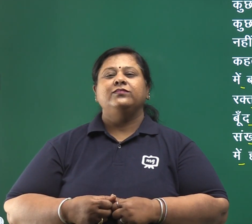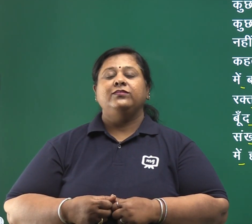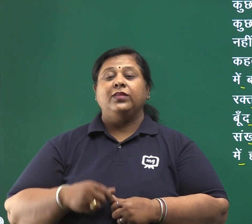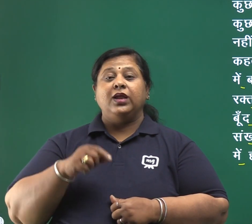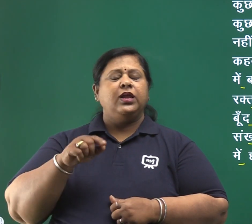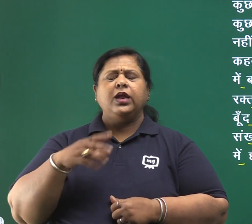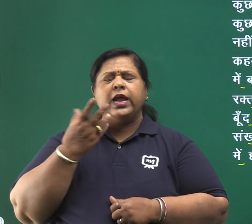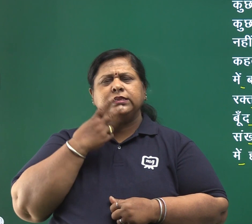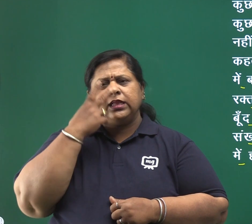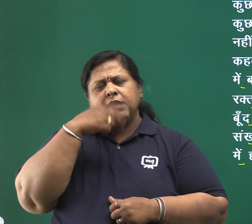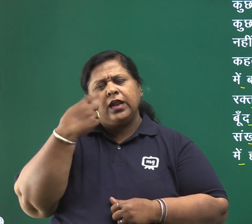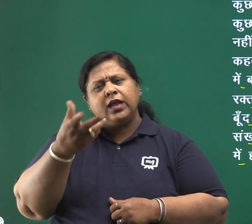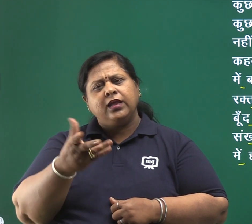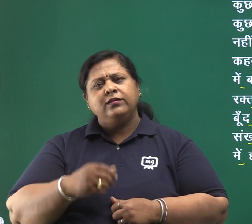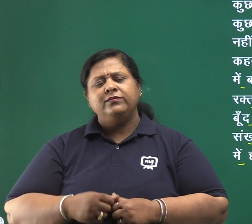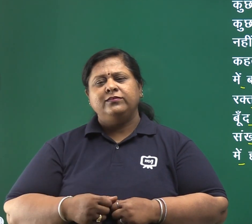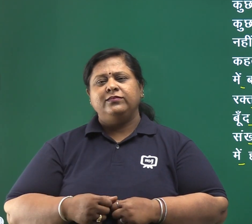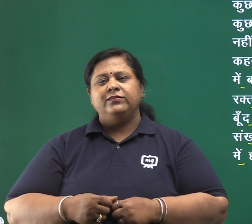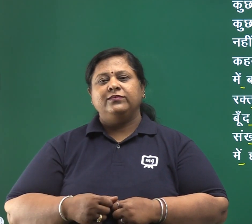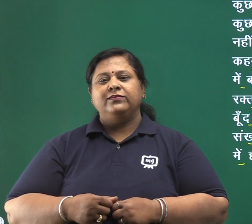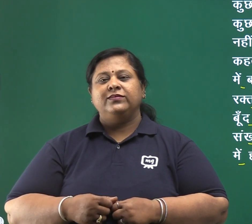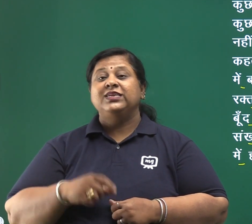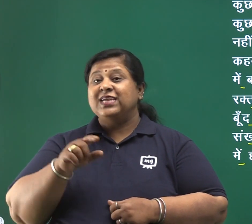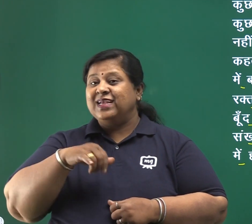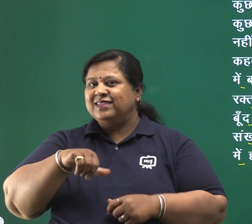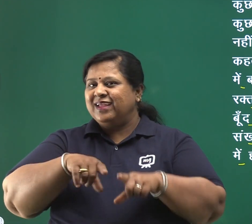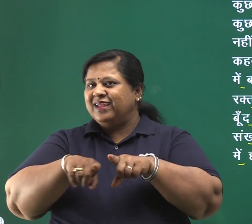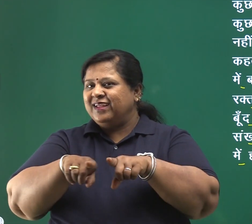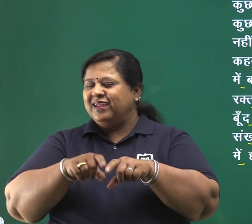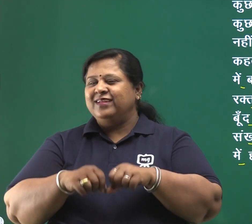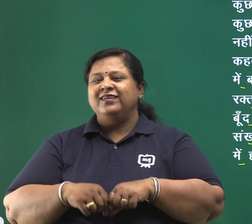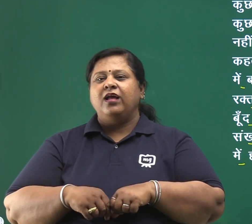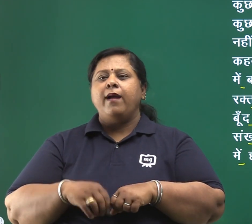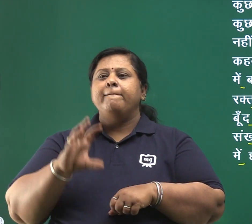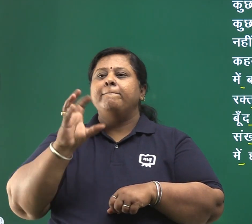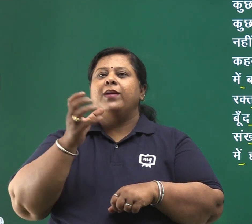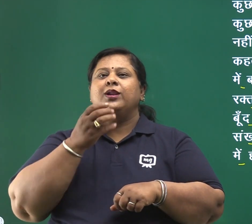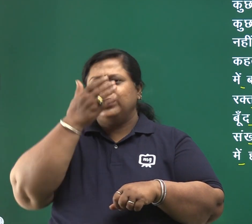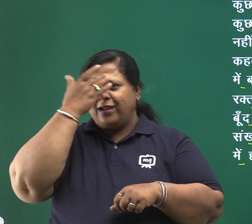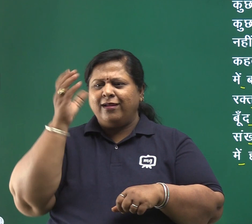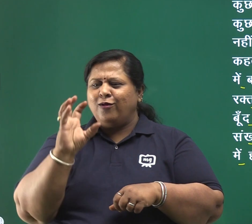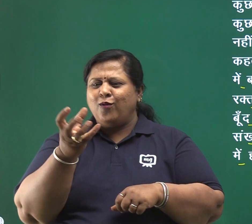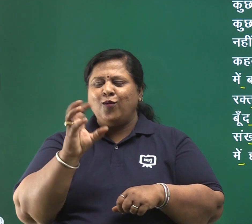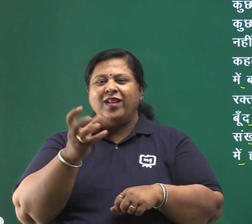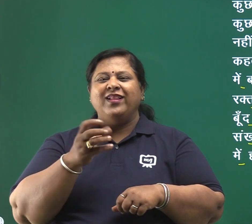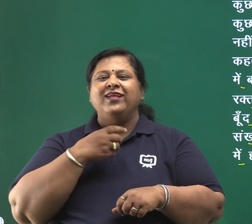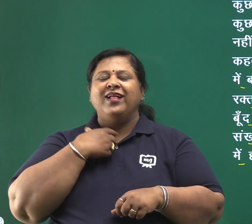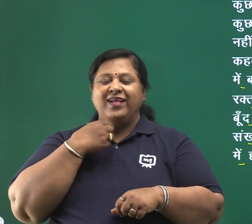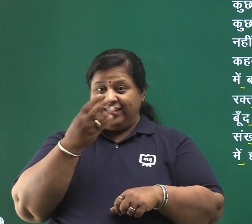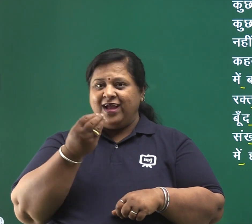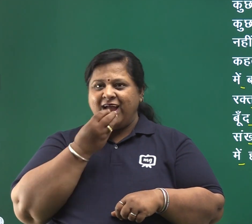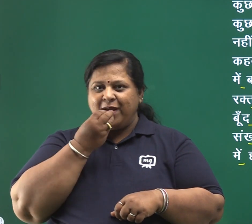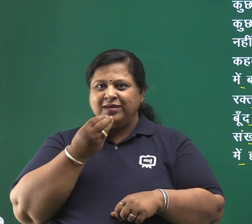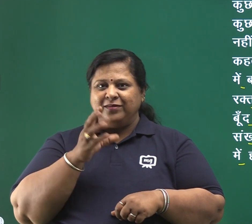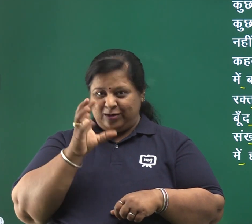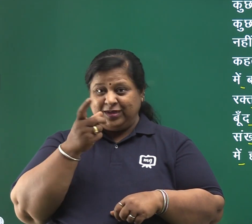ये आपको कैसे दिखाई दे रहे हैं? जैसे बालूशाही हो। आपने